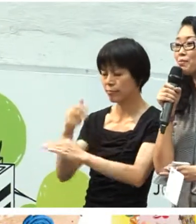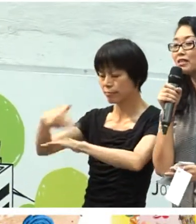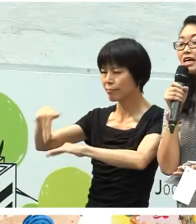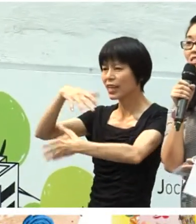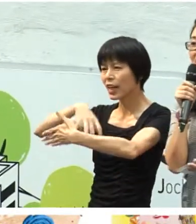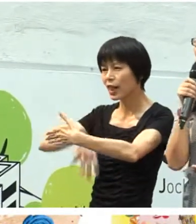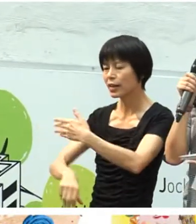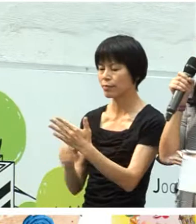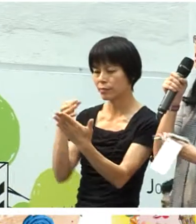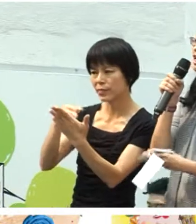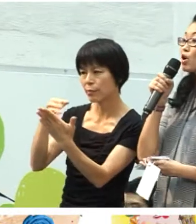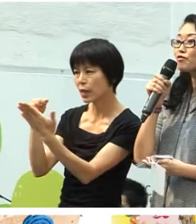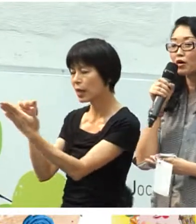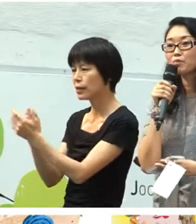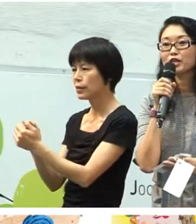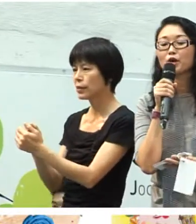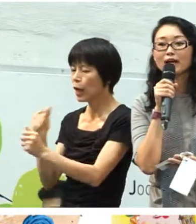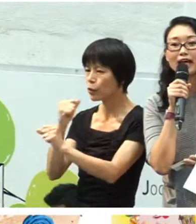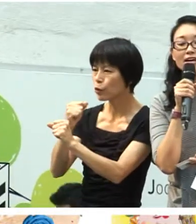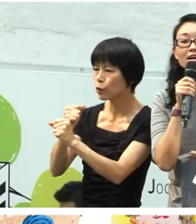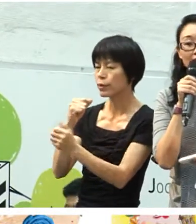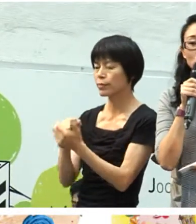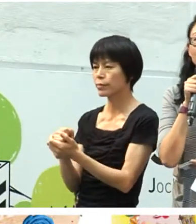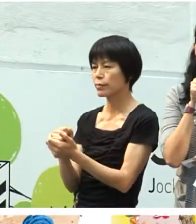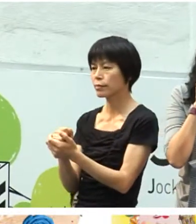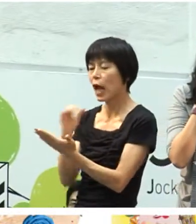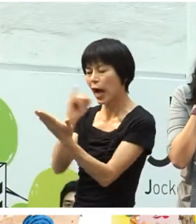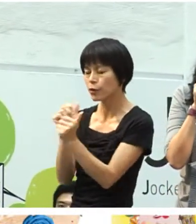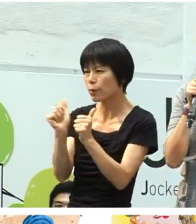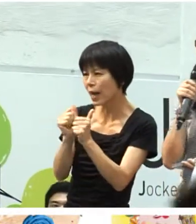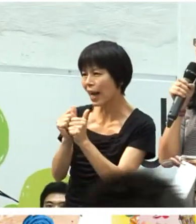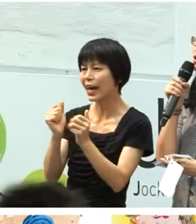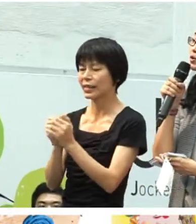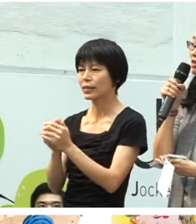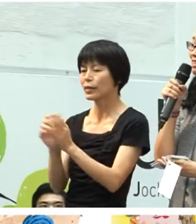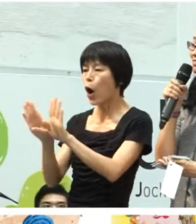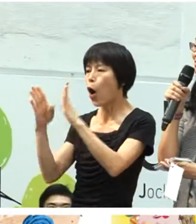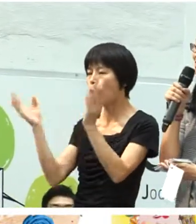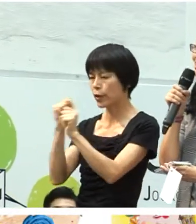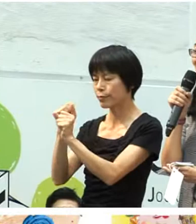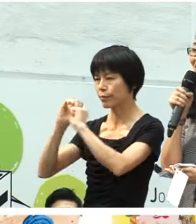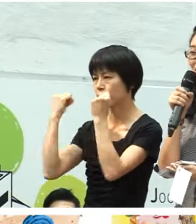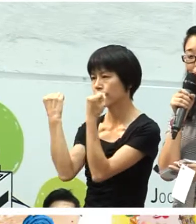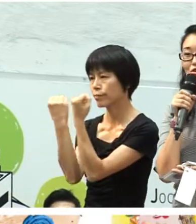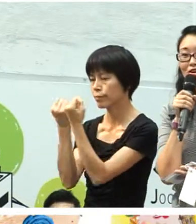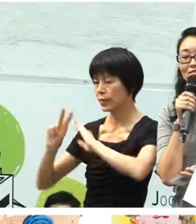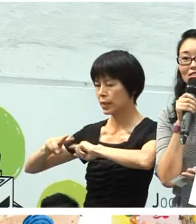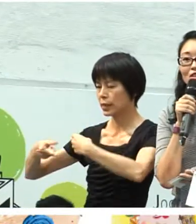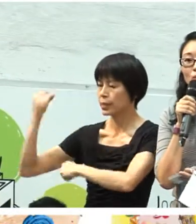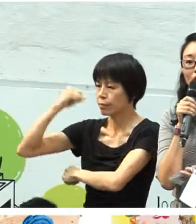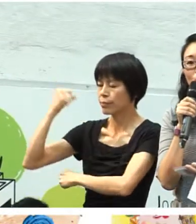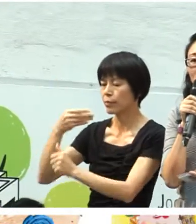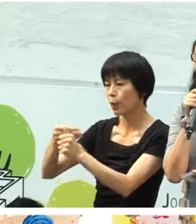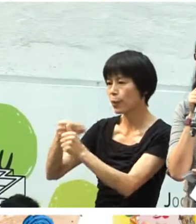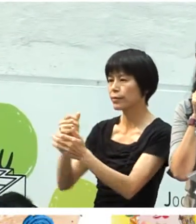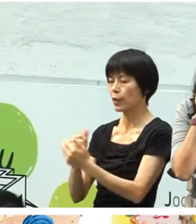劃裡面參加過我哋工房裡面舉辦嘅藝術筆友、開放工作室、展能藝術培訓